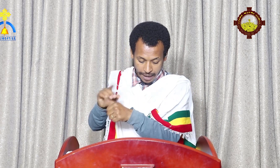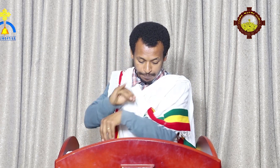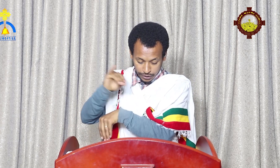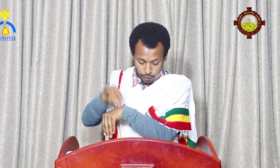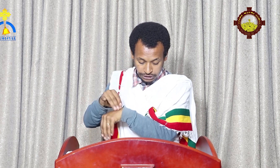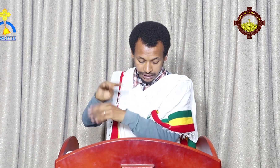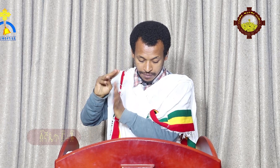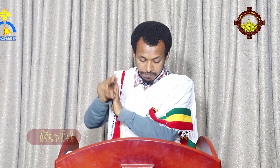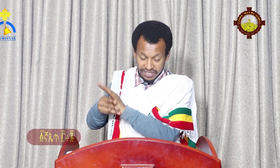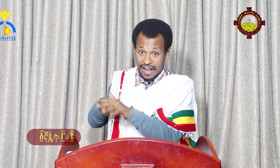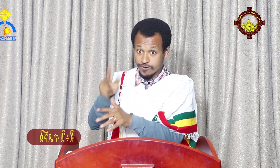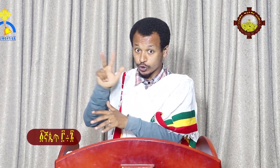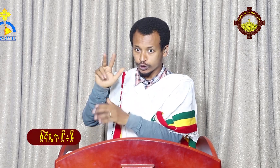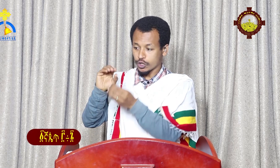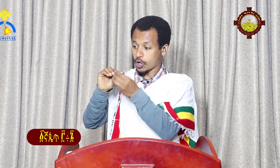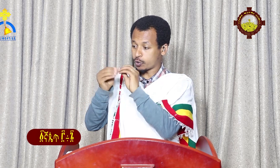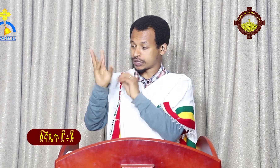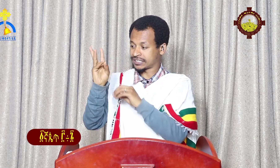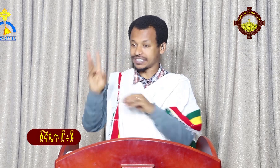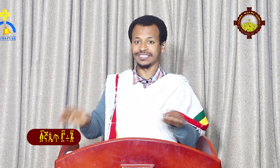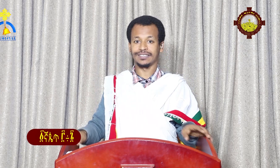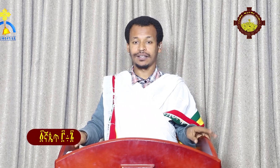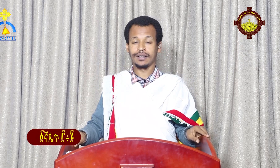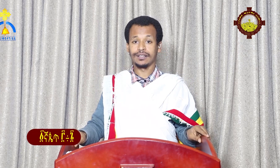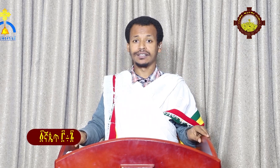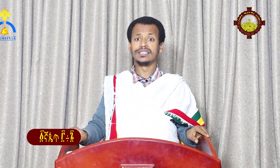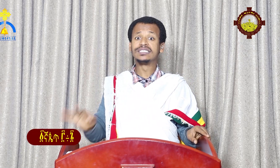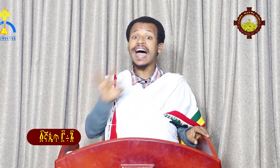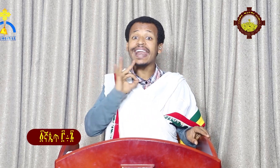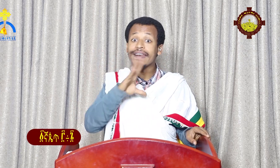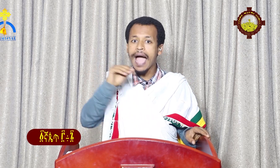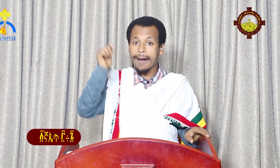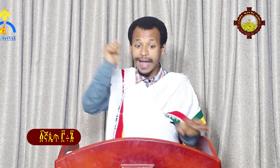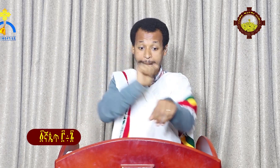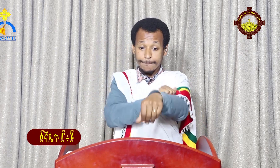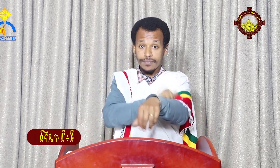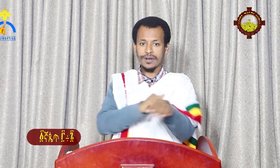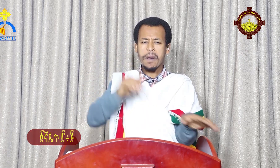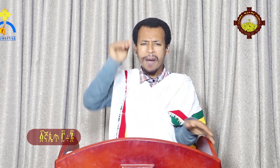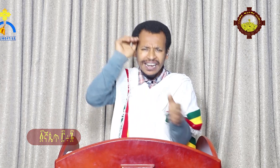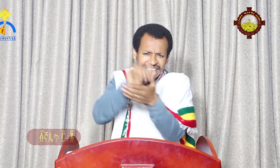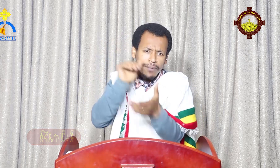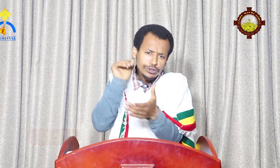አንደኛ ጴጥሮስ ምዕራፍ 3 ቁጥር 6 ሳራና አብርሃም ባልና